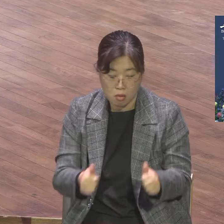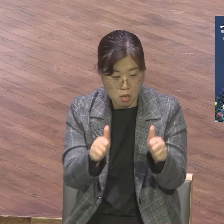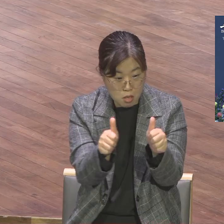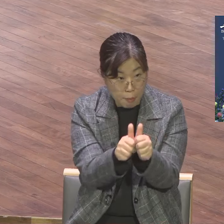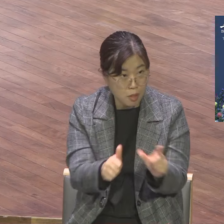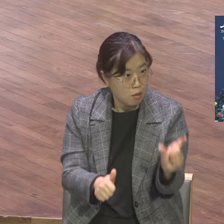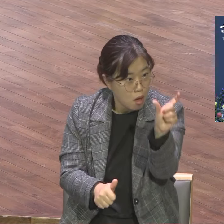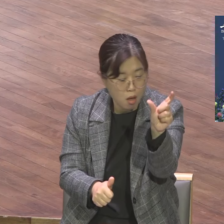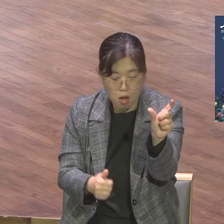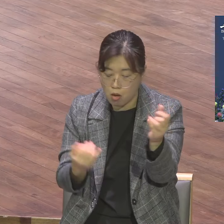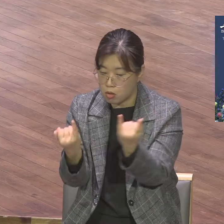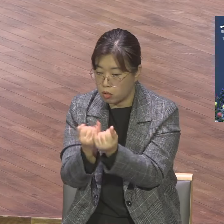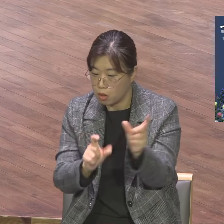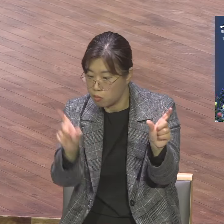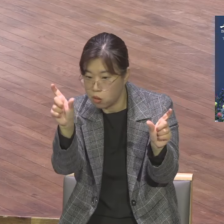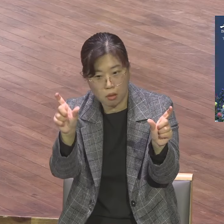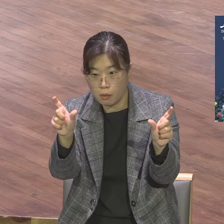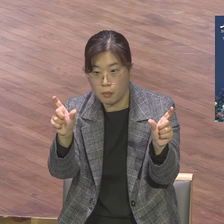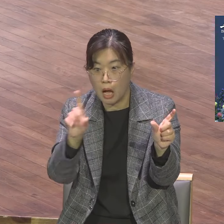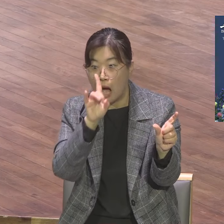그런 말하면 무조건 걸려요.